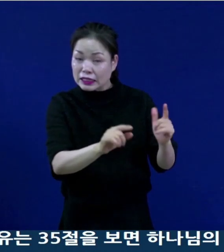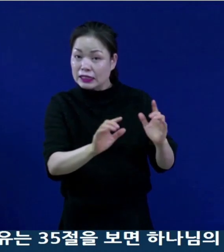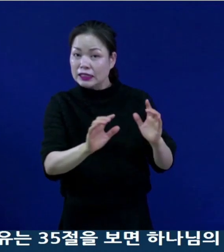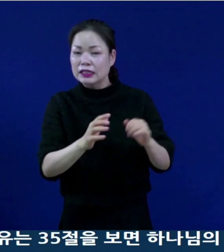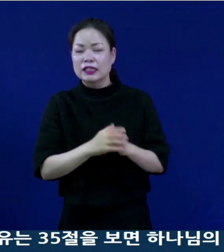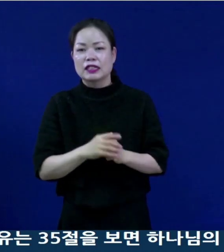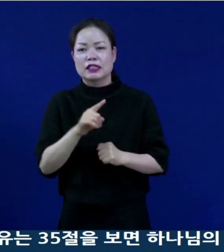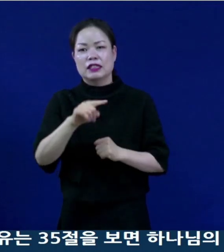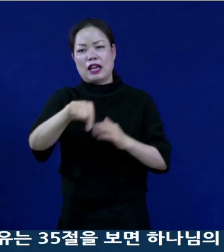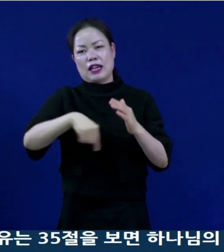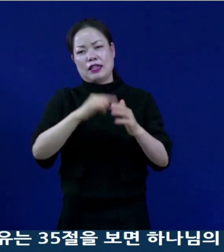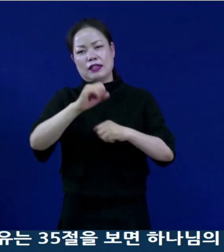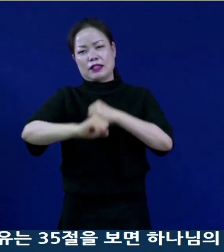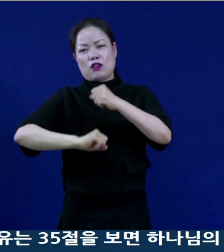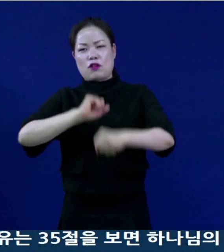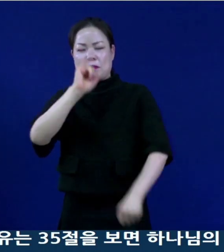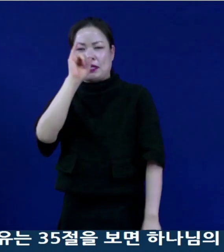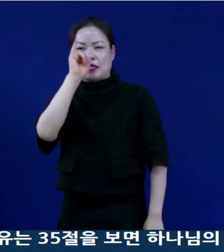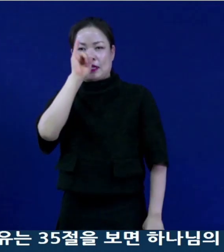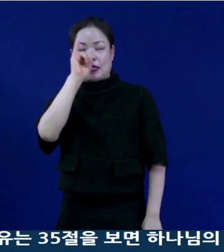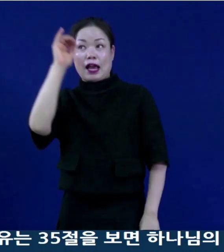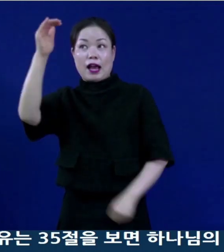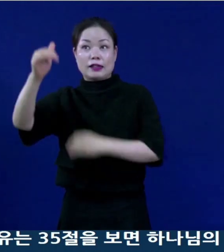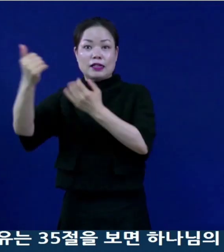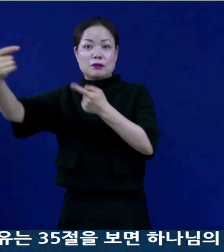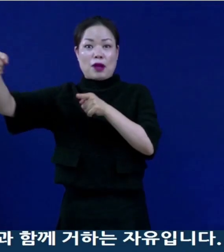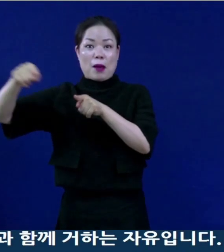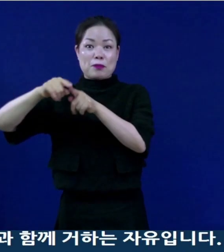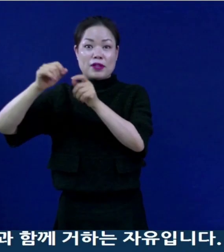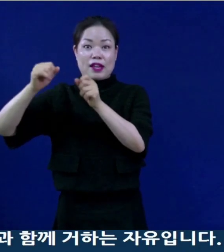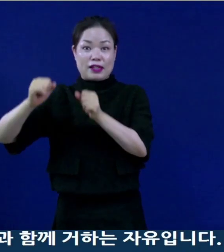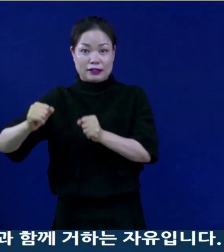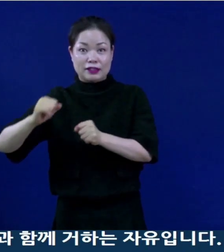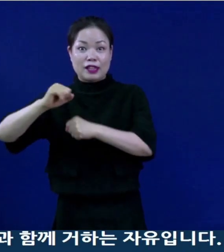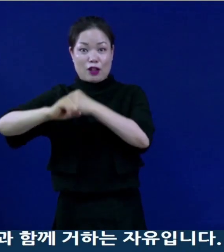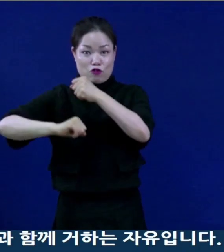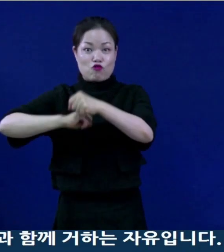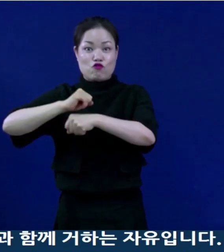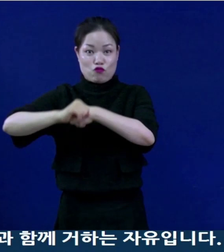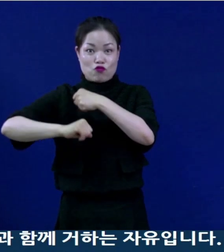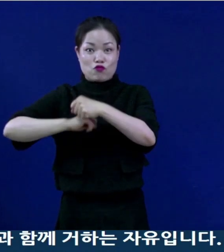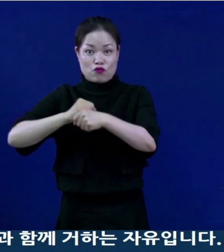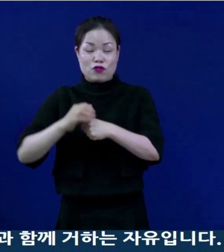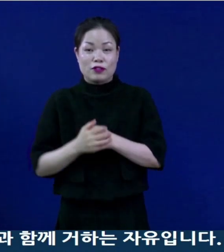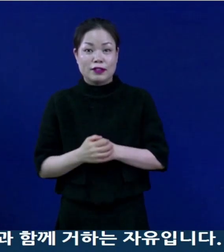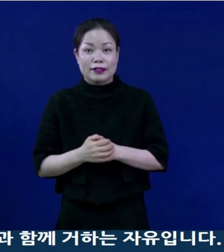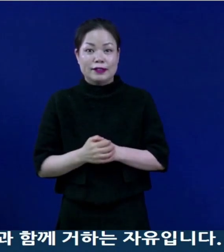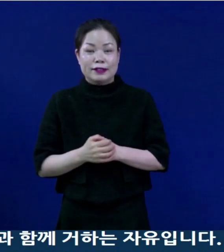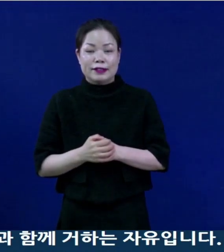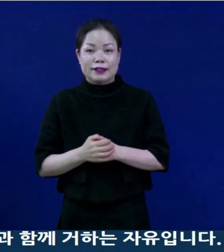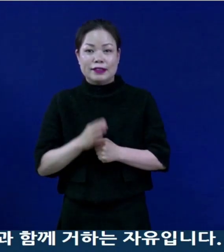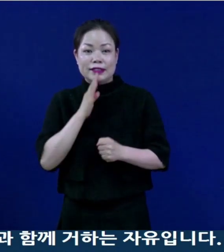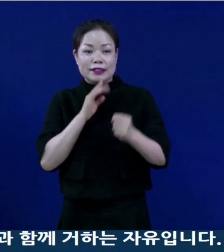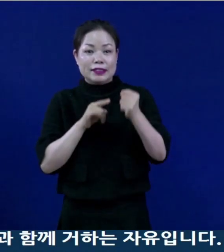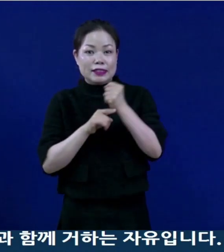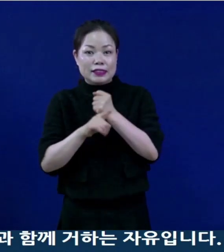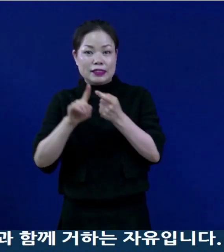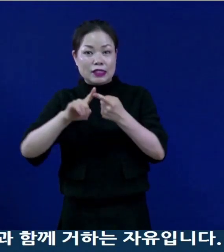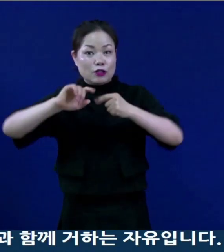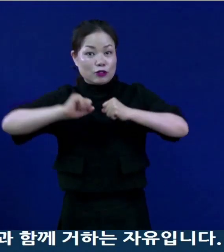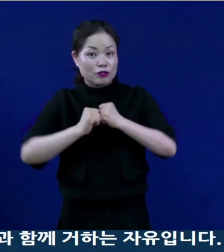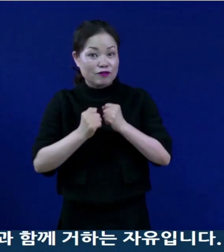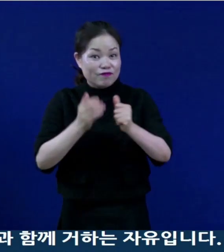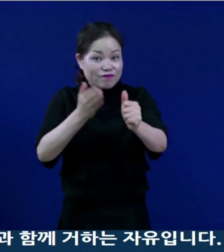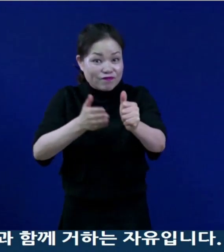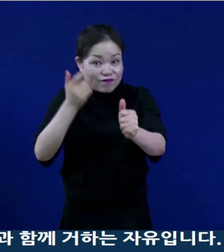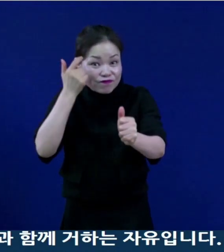안에 자유함이 있기 때문입니다. 하나님과 함께하는 자유. 여러분, 진리를 따르시기를